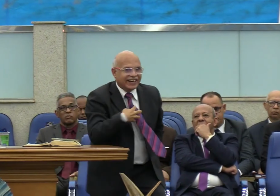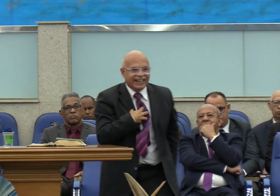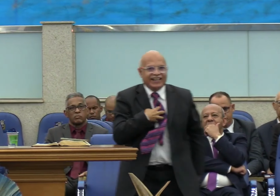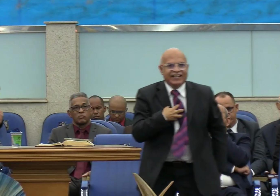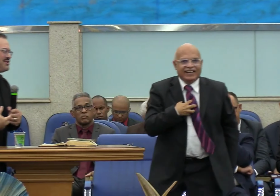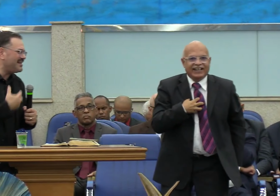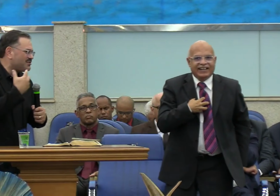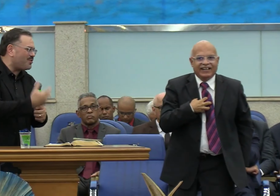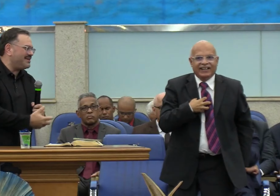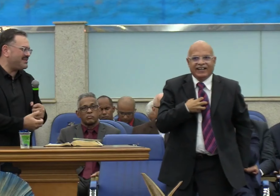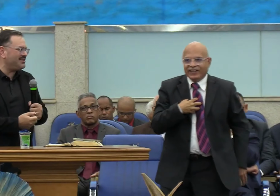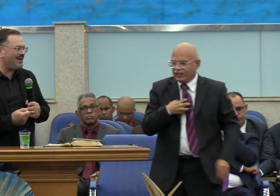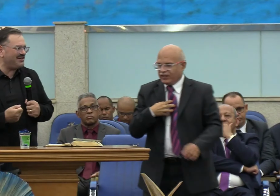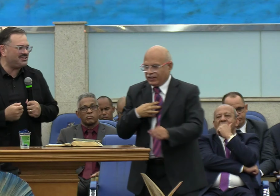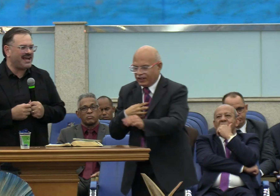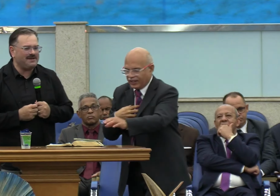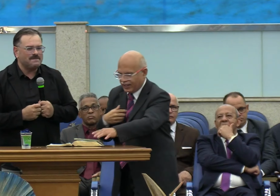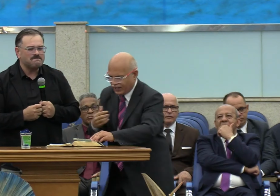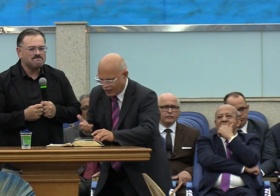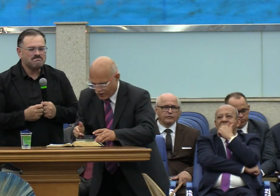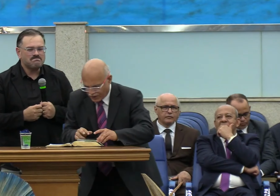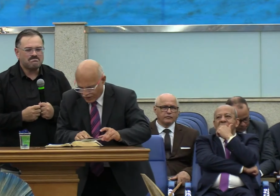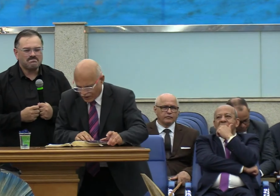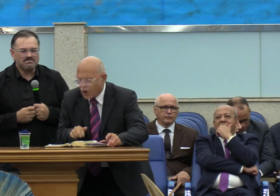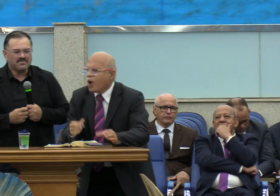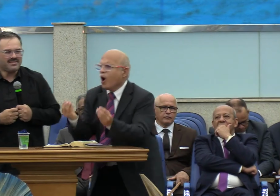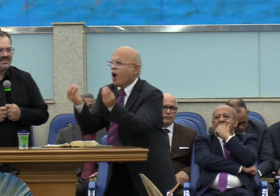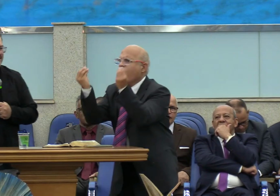de Jesus e das coisas do Evangelho.